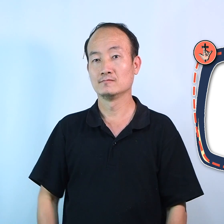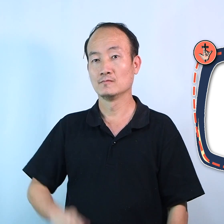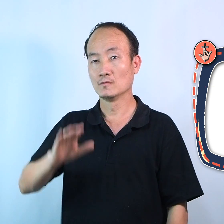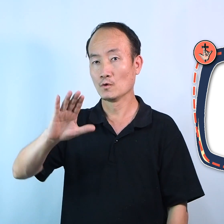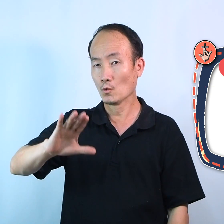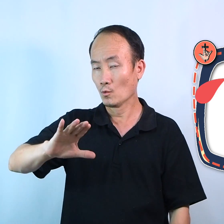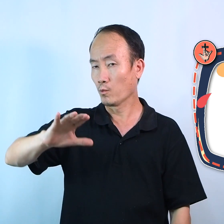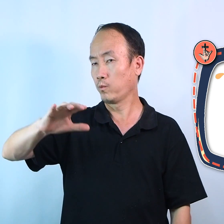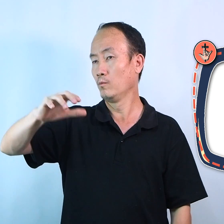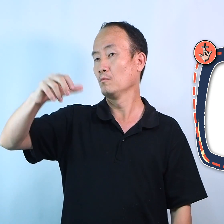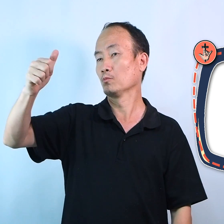สเติบโตเ